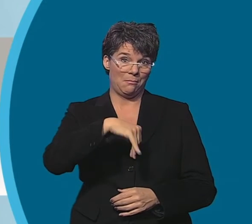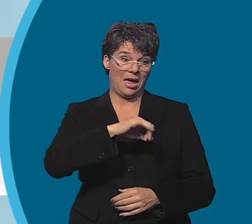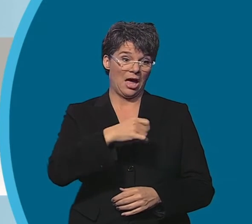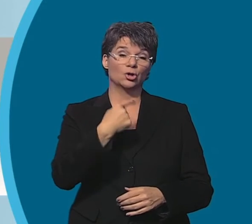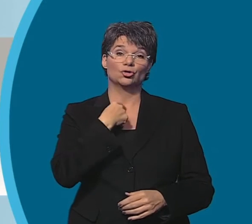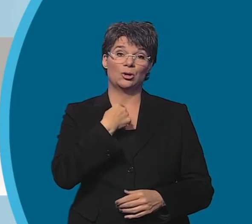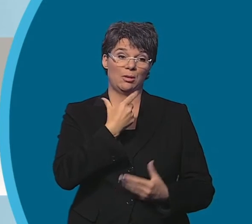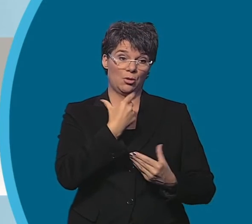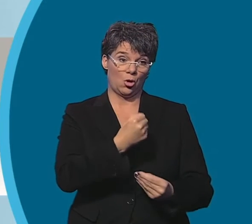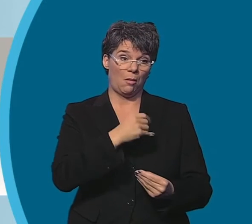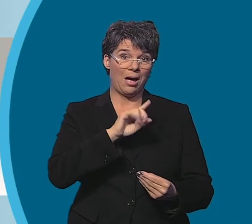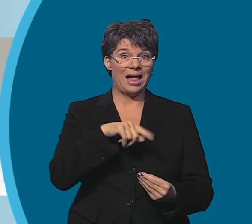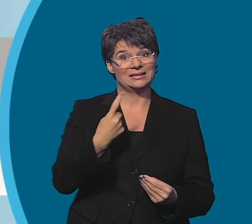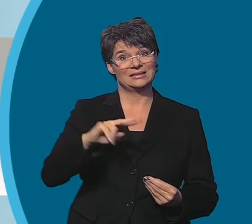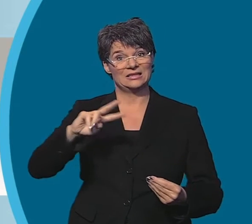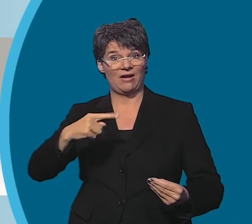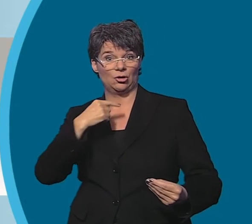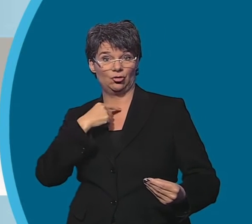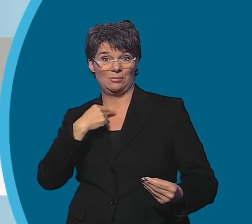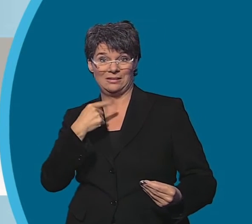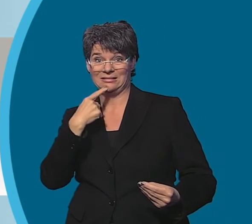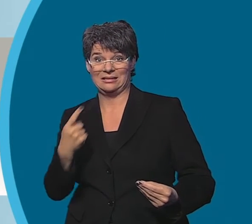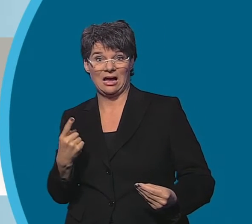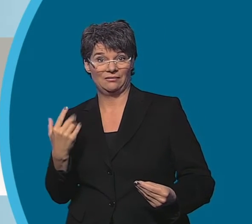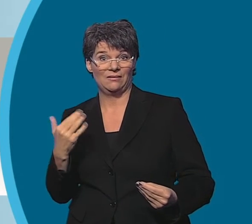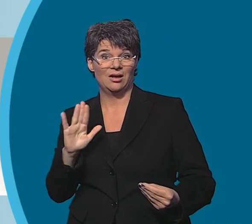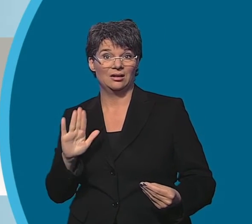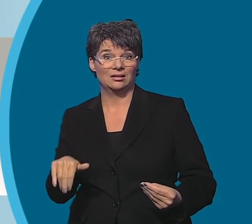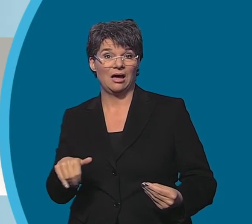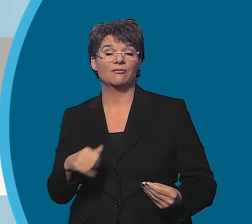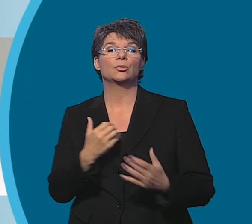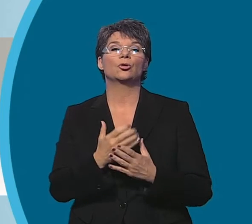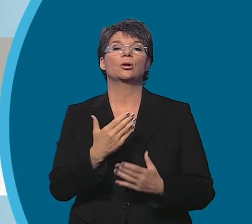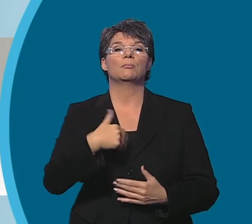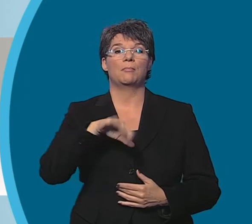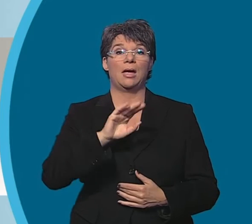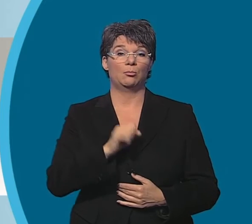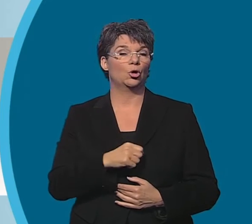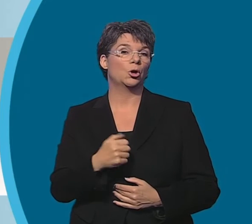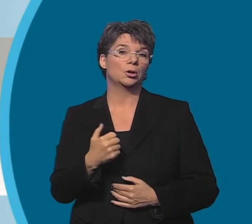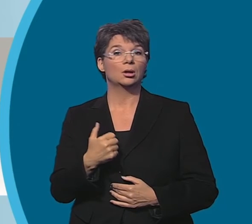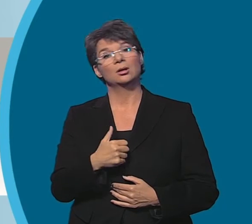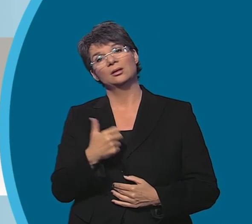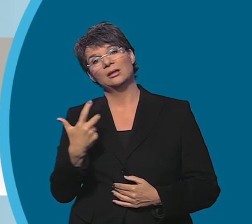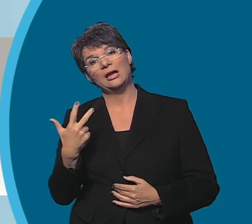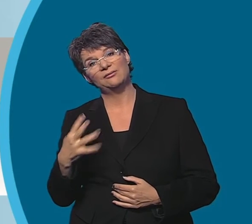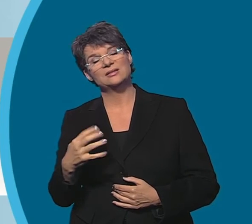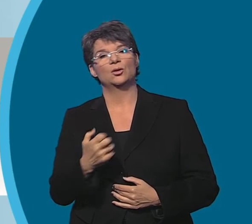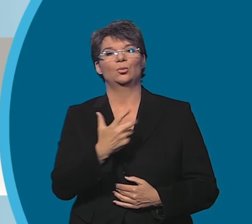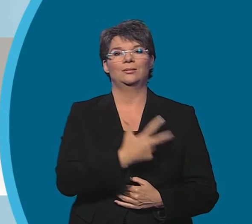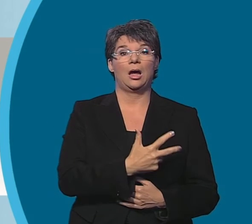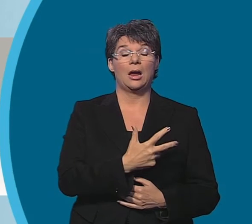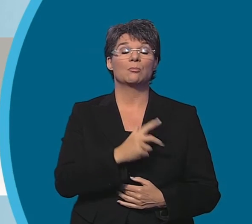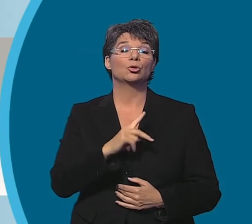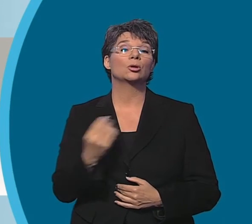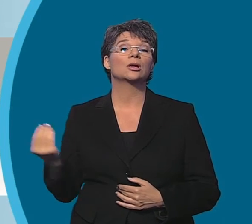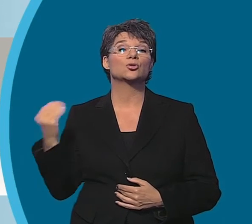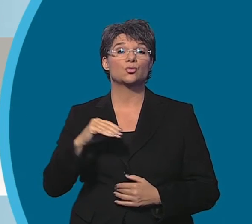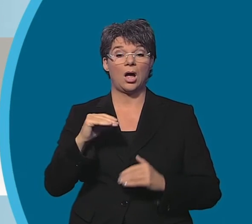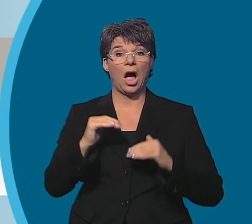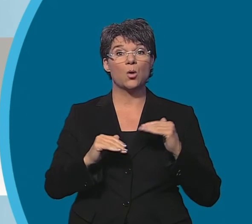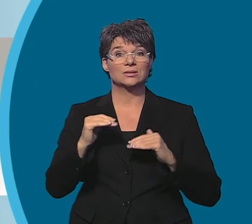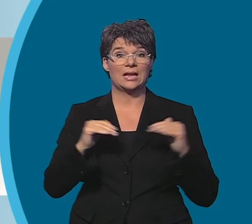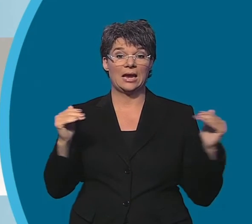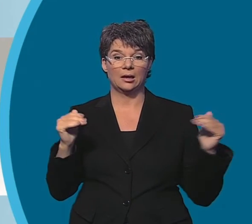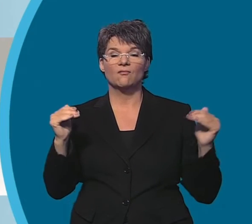entstehen Überhangmandate. Aktuell 43 bei der Union und 3 bei der SPD. Die werden durch Ausgleichsmandate ergänzt, um keine Partei